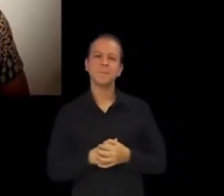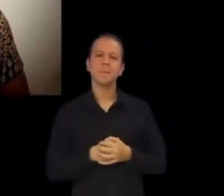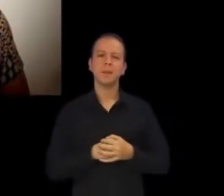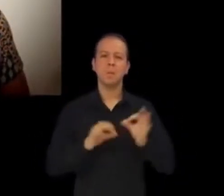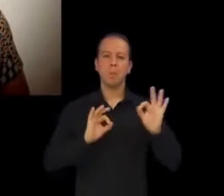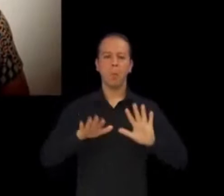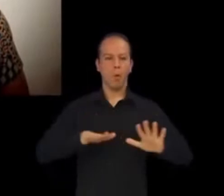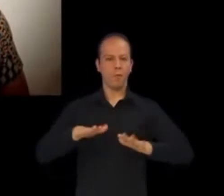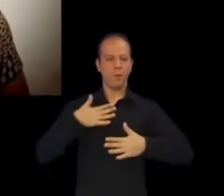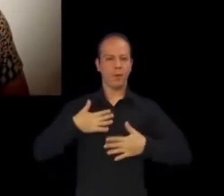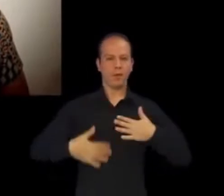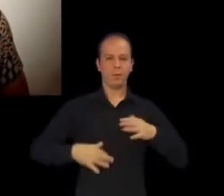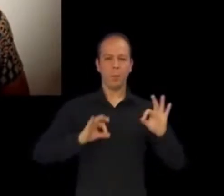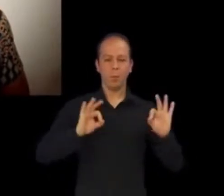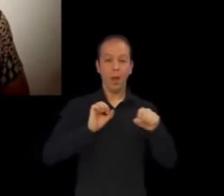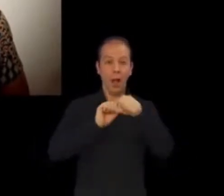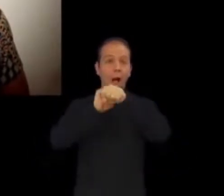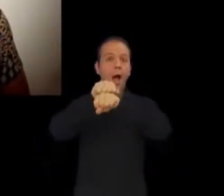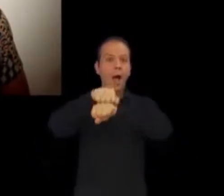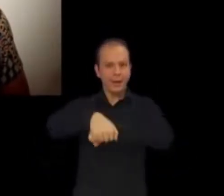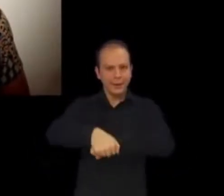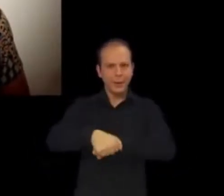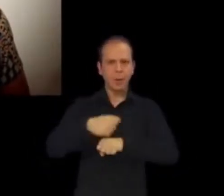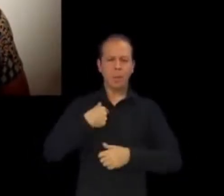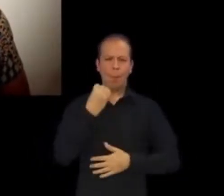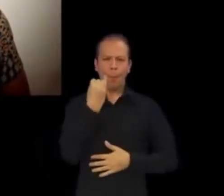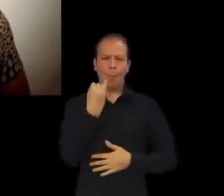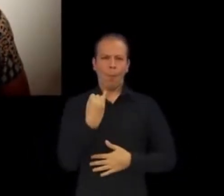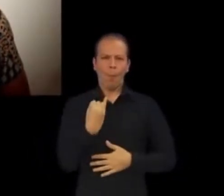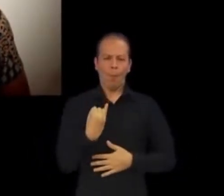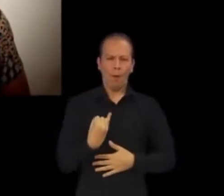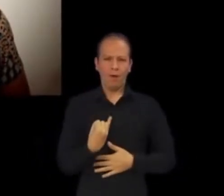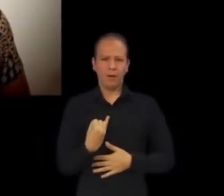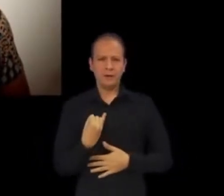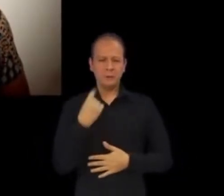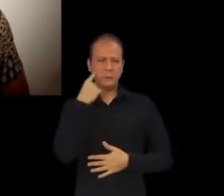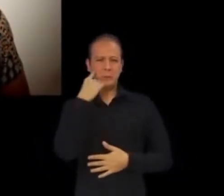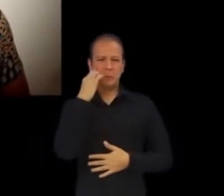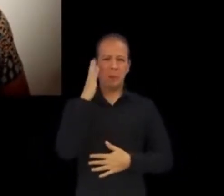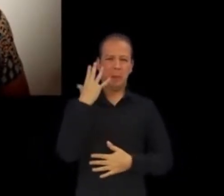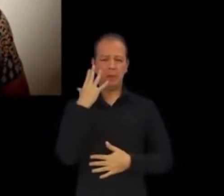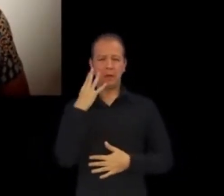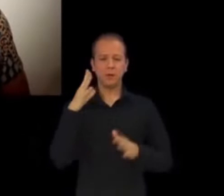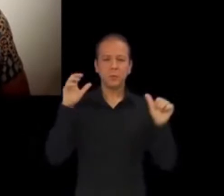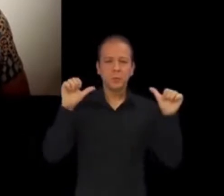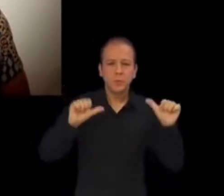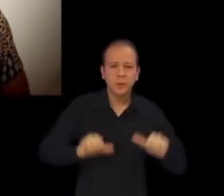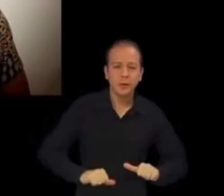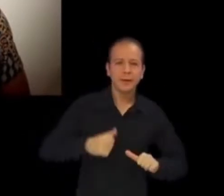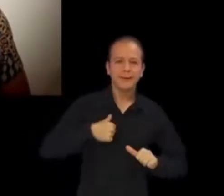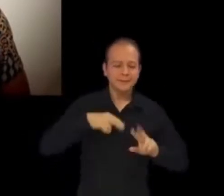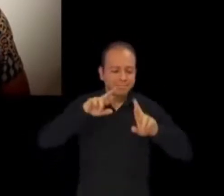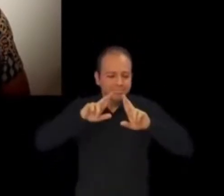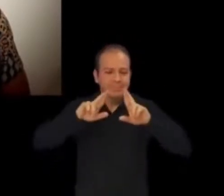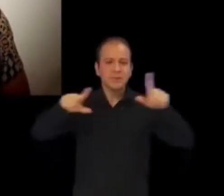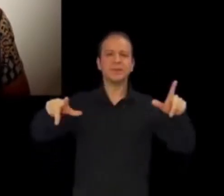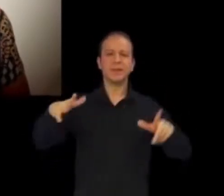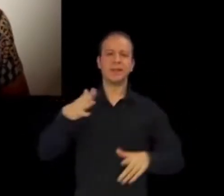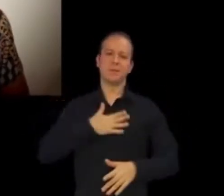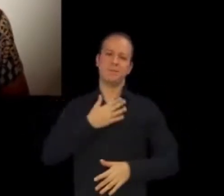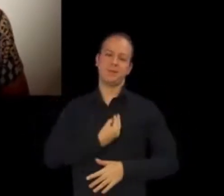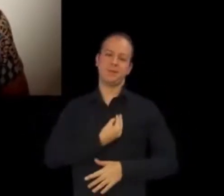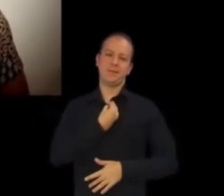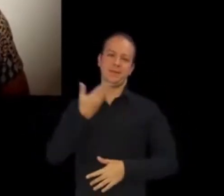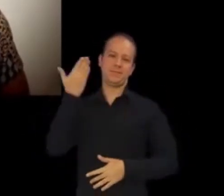viram sem me mexer. Mara Gabrilli. Careca, magra, esquálida, assim, coisa que era